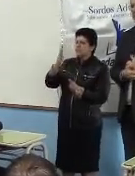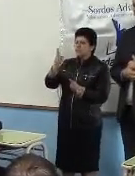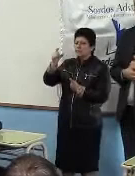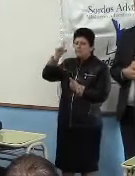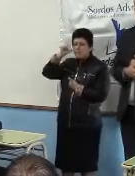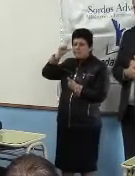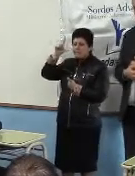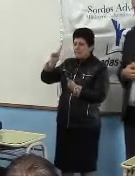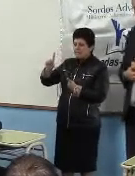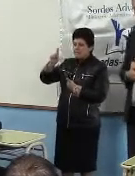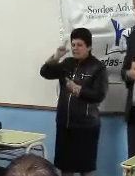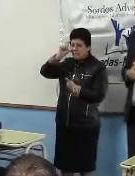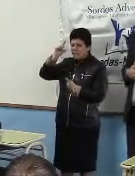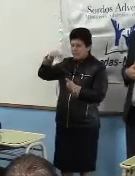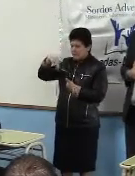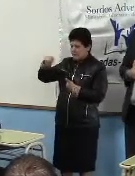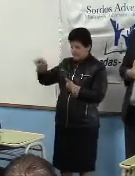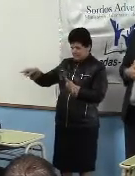ella viene de Córdoba.